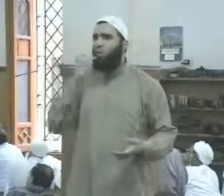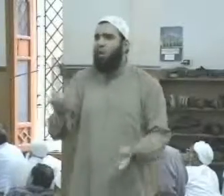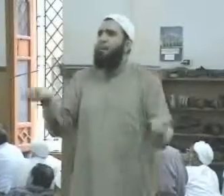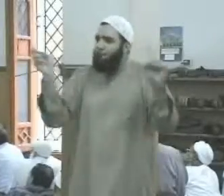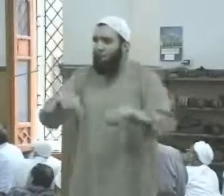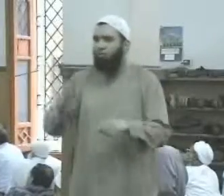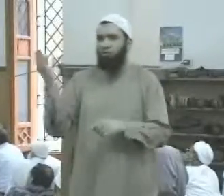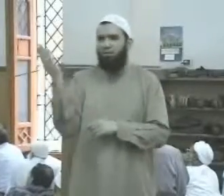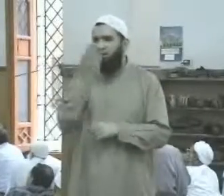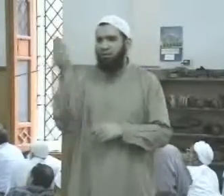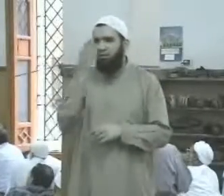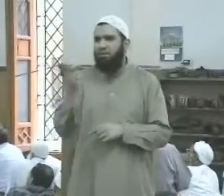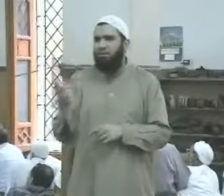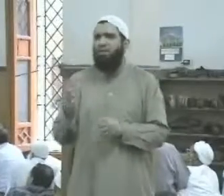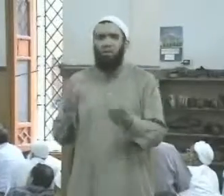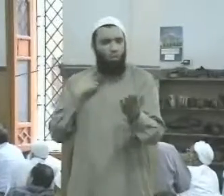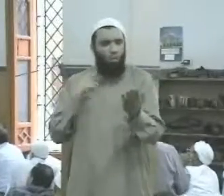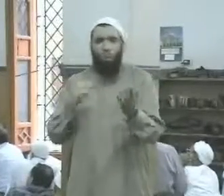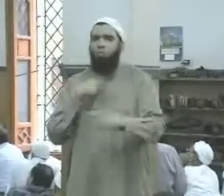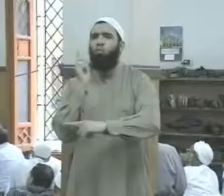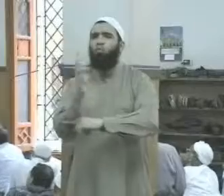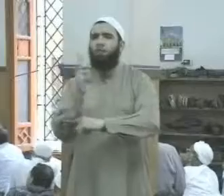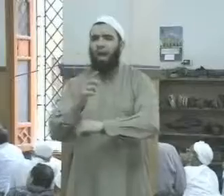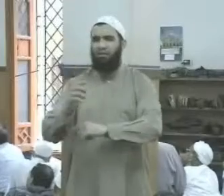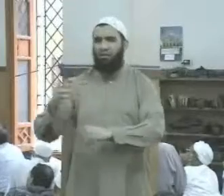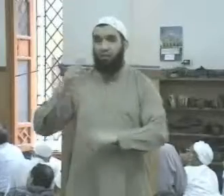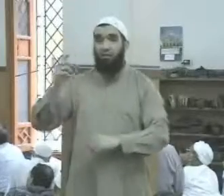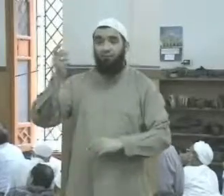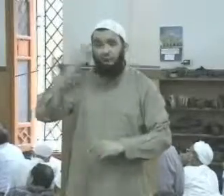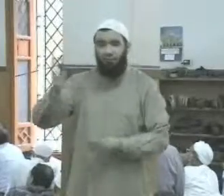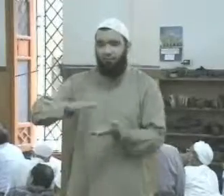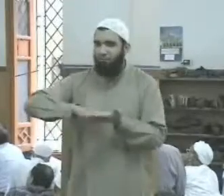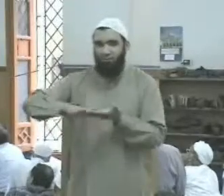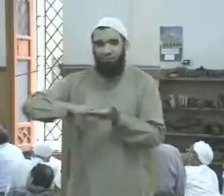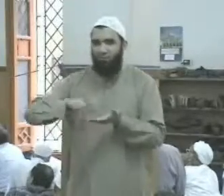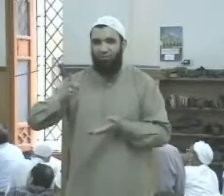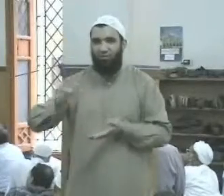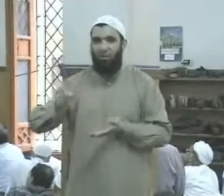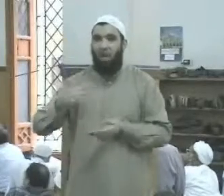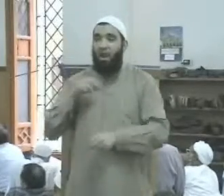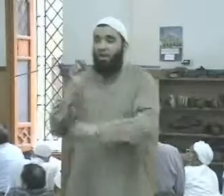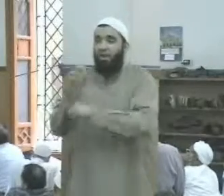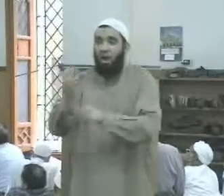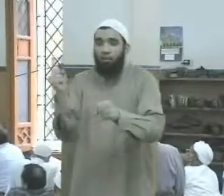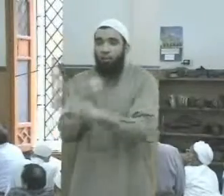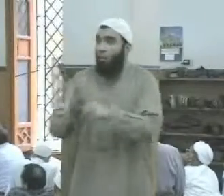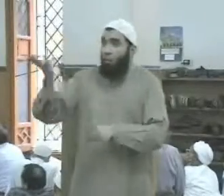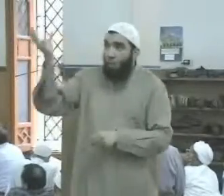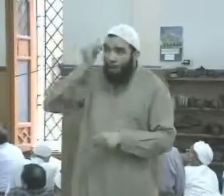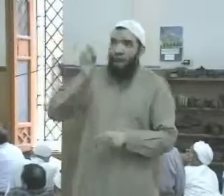أستاذ في حل الاختبارات، لكنه لم يفهم، لم يطبق شيئا مما تعلم في